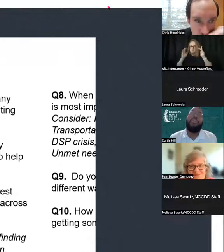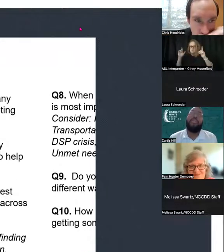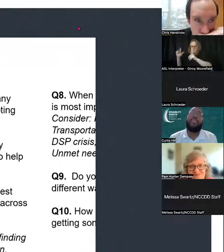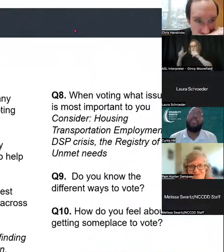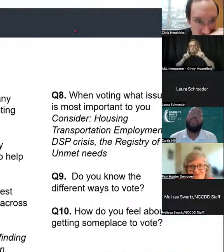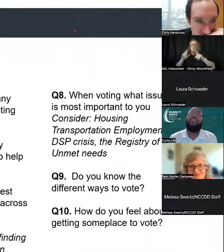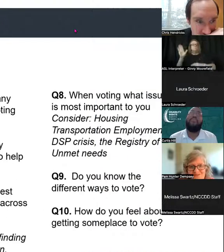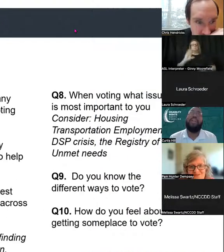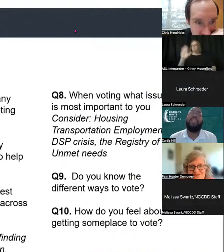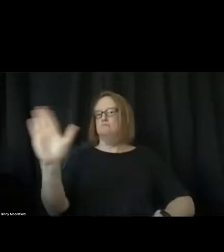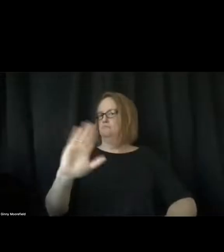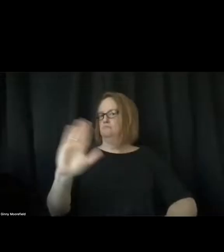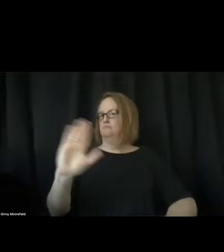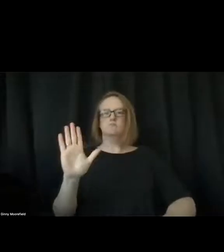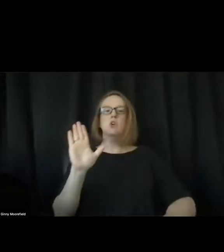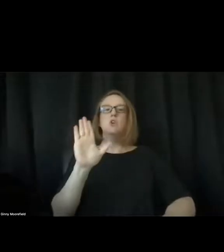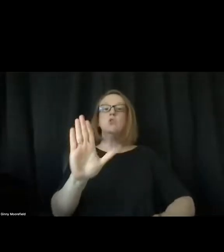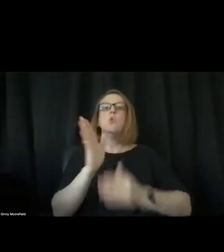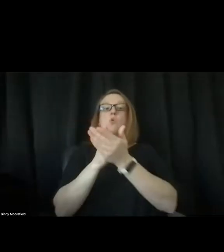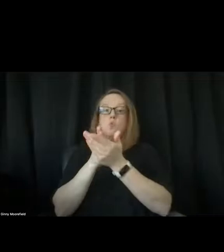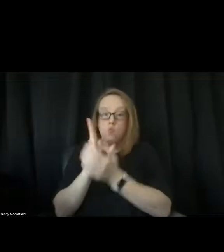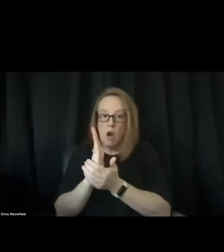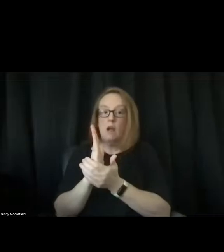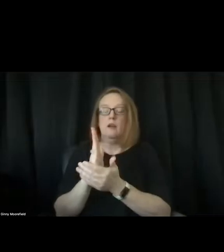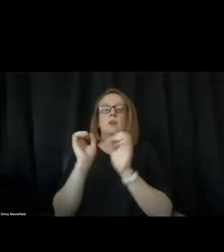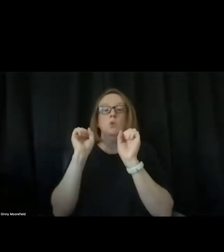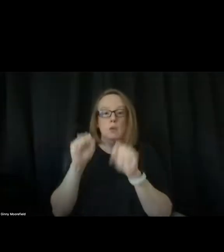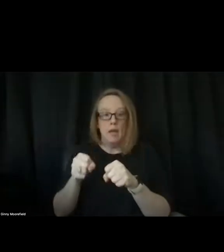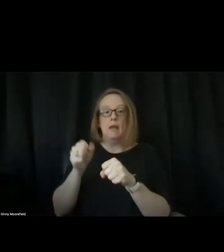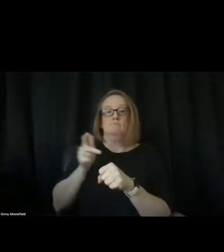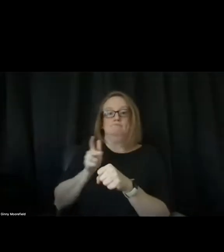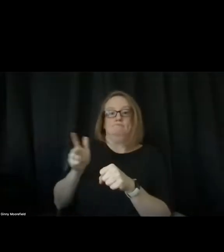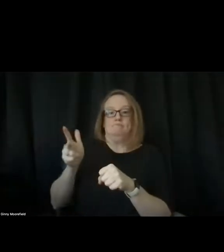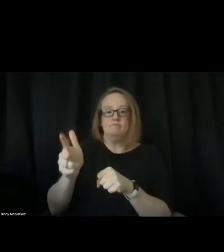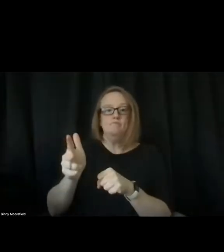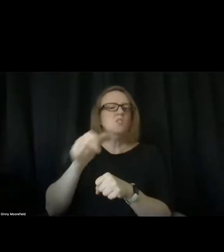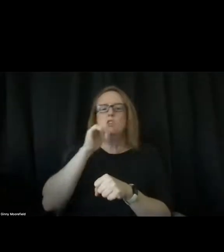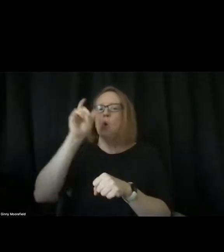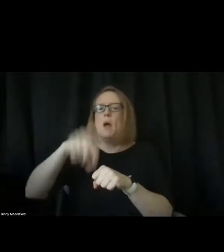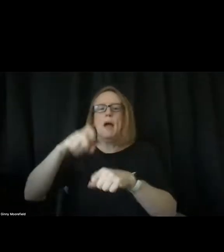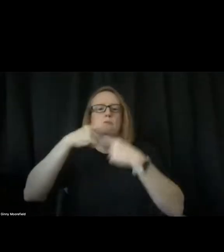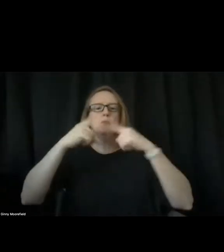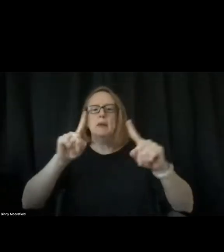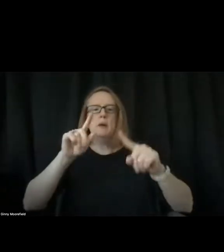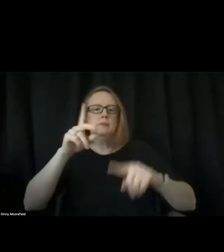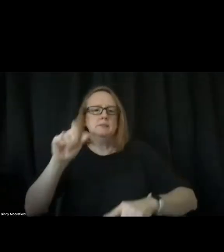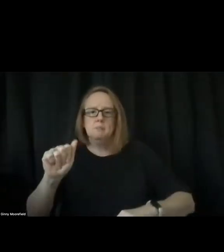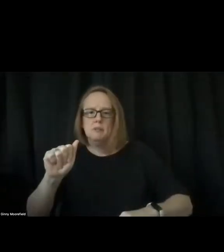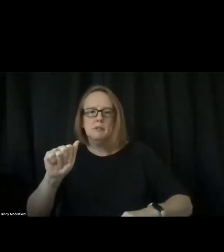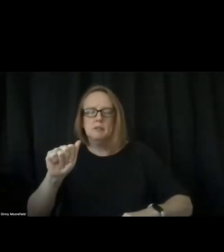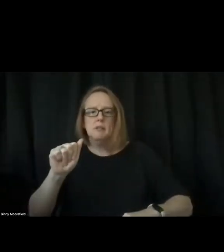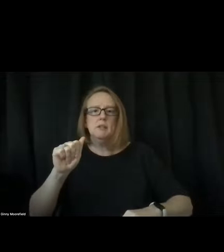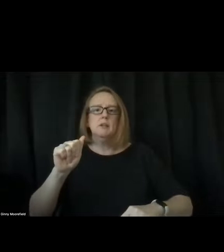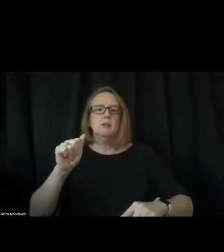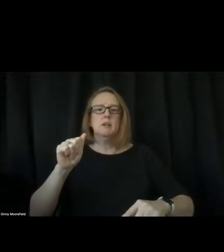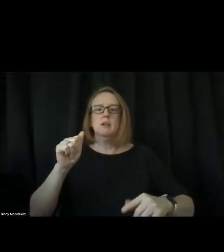intimidarme porque eso es intimidación de votantes eso quiere decir que esa persona cualquier persona tiene derecho a votar fuera no tiene